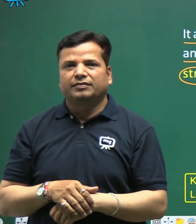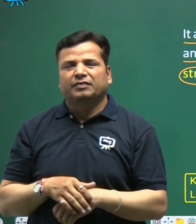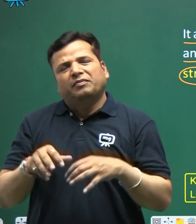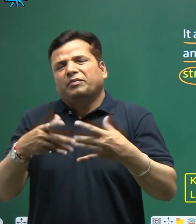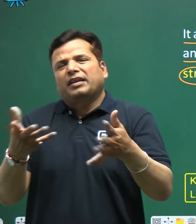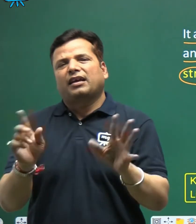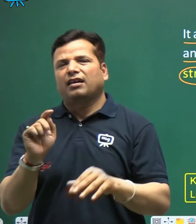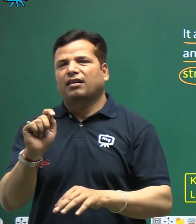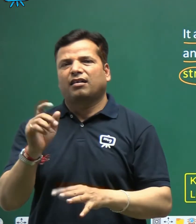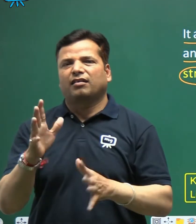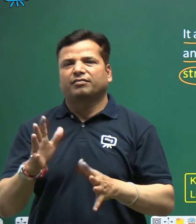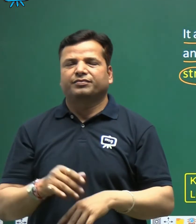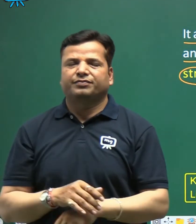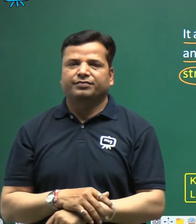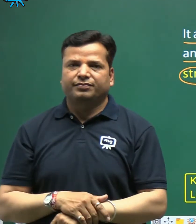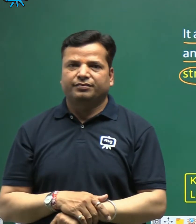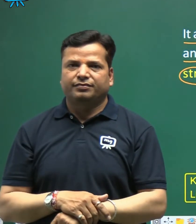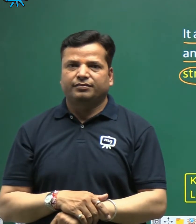बेवजह,